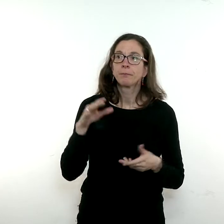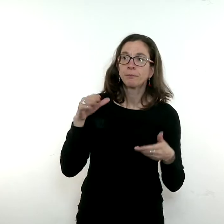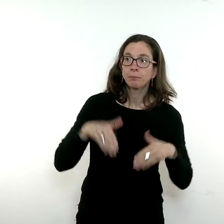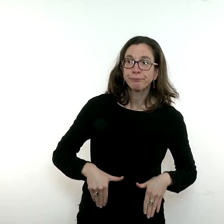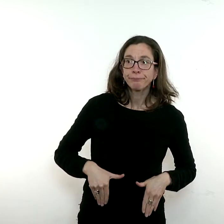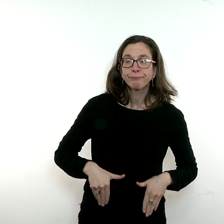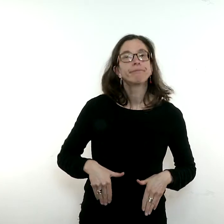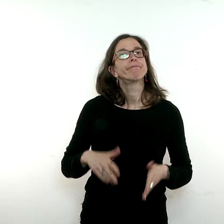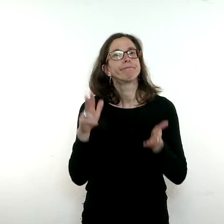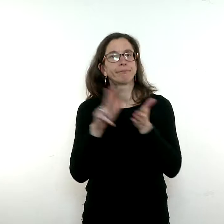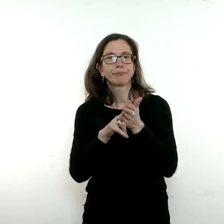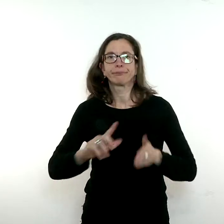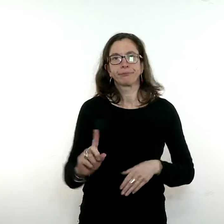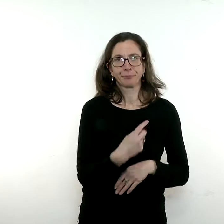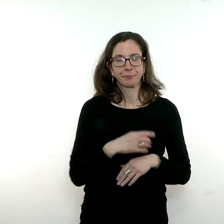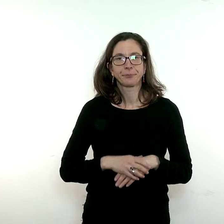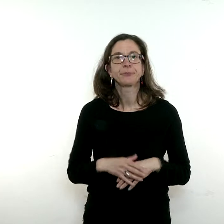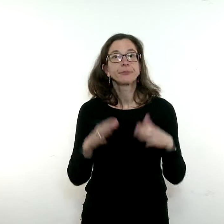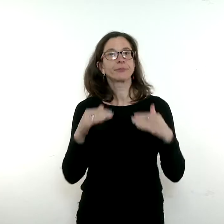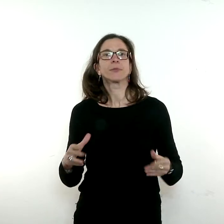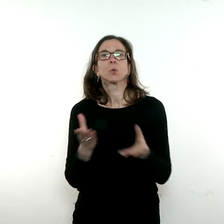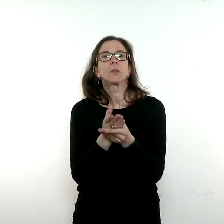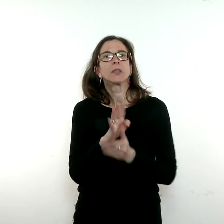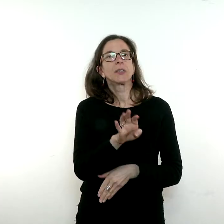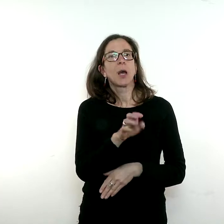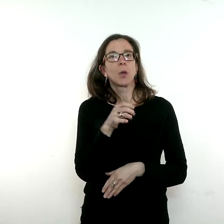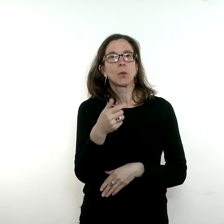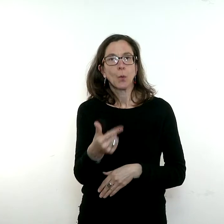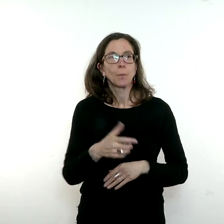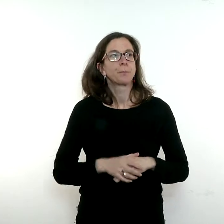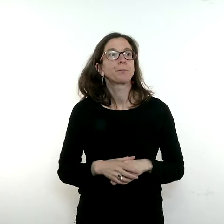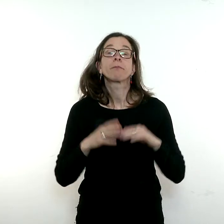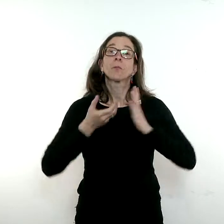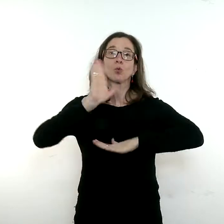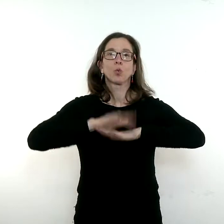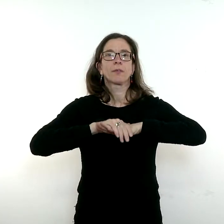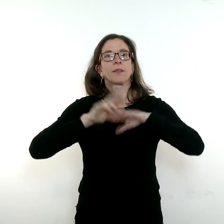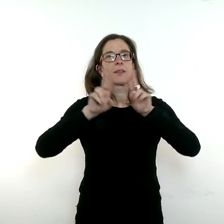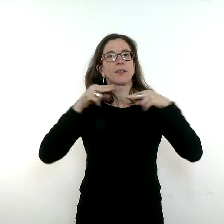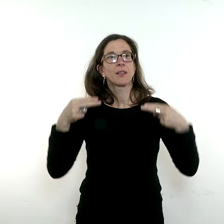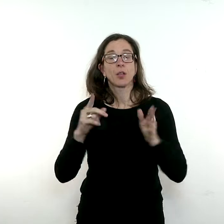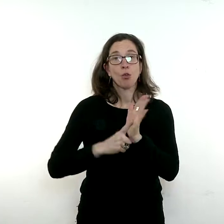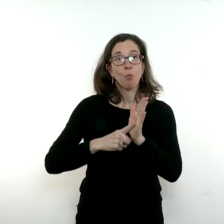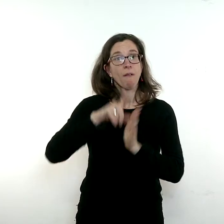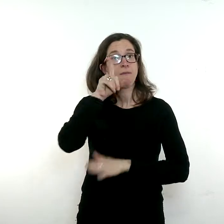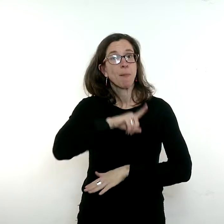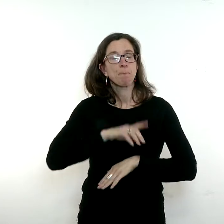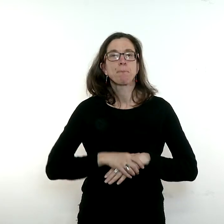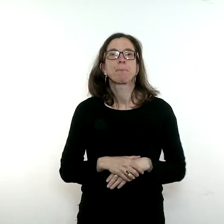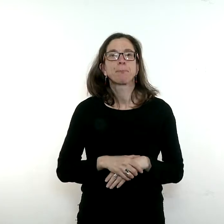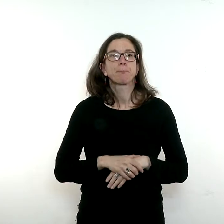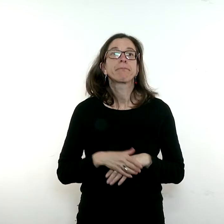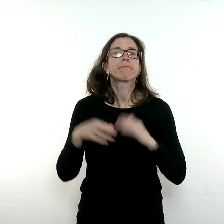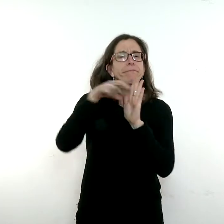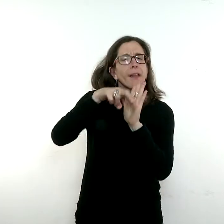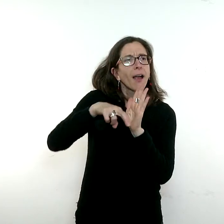s'abstient? Adopté à l'unanimité. Affaire 42, Journée internationale des droits des femmes 2019. Il s'agit de l'approbation du règlement du